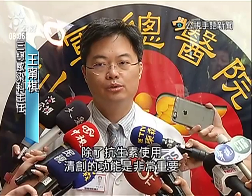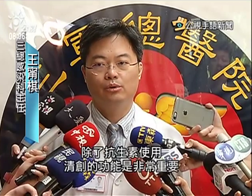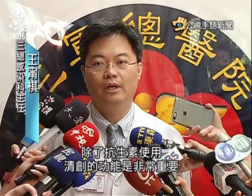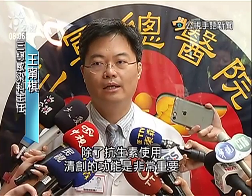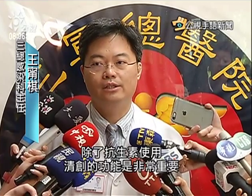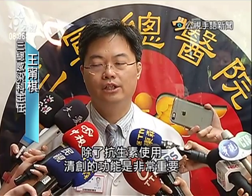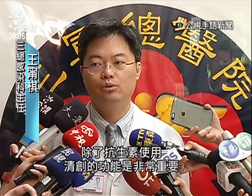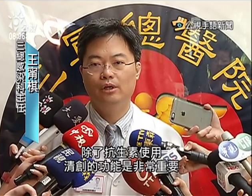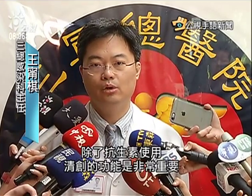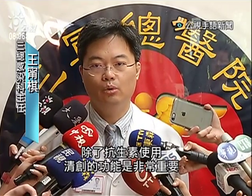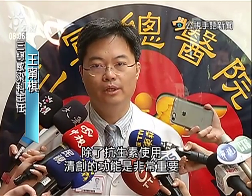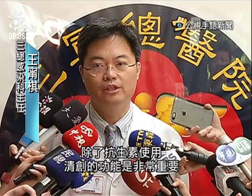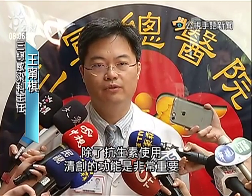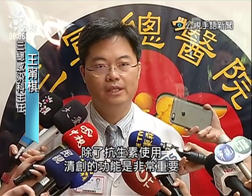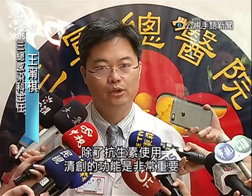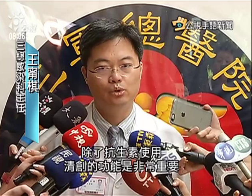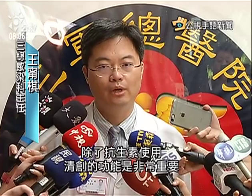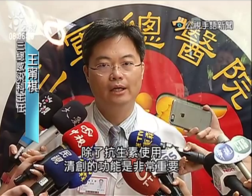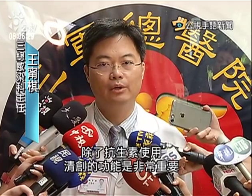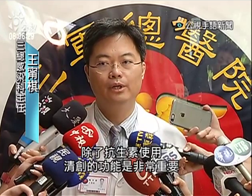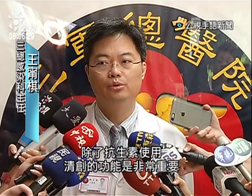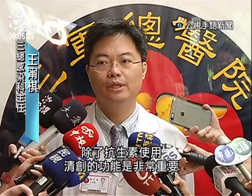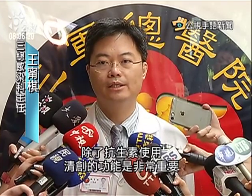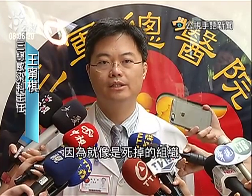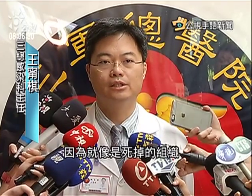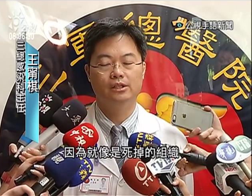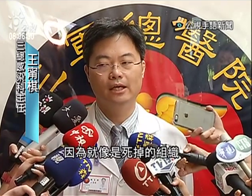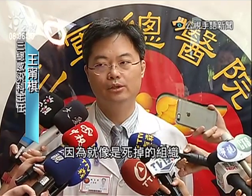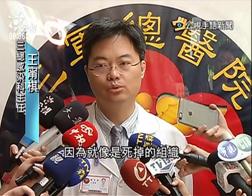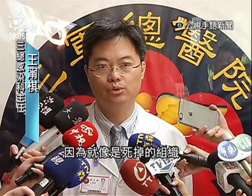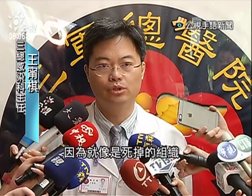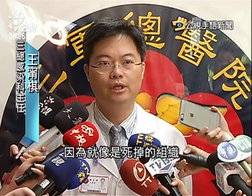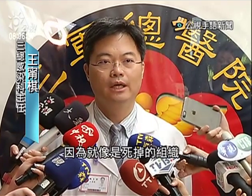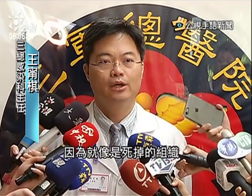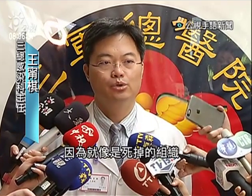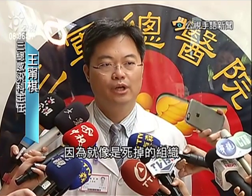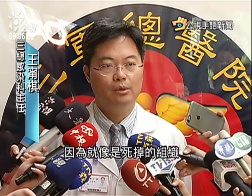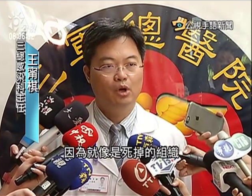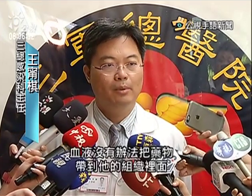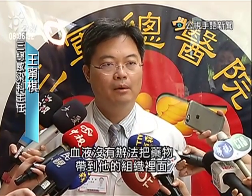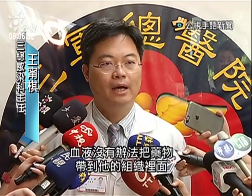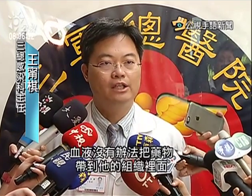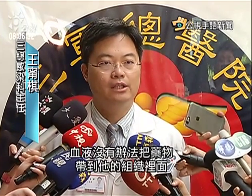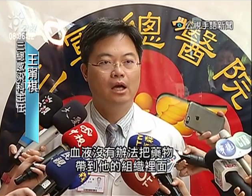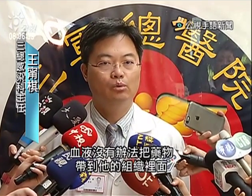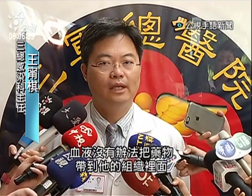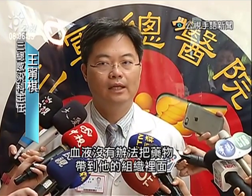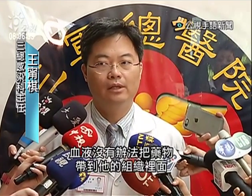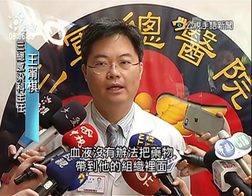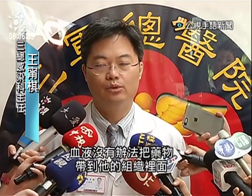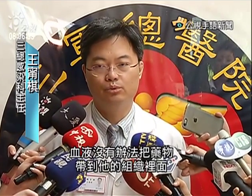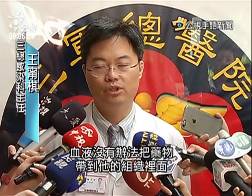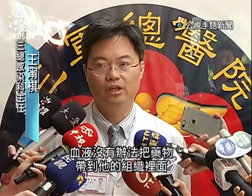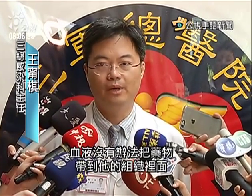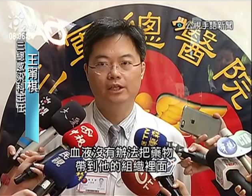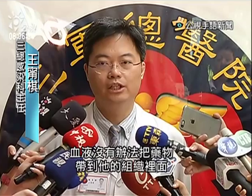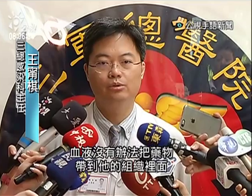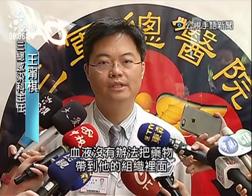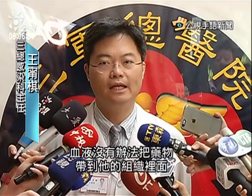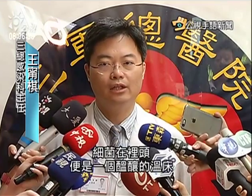使用，抗清创的功能是非常重要，因为就像是死掉的组织，血液没有办法把药物带到它的组织里面，细菌在里头